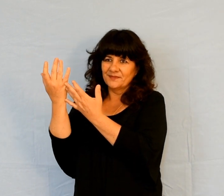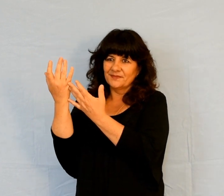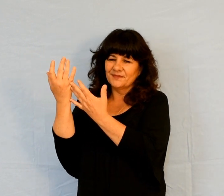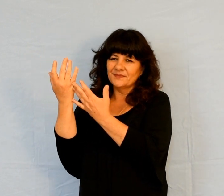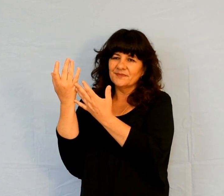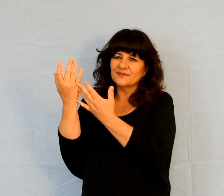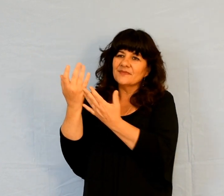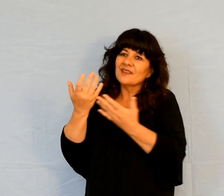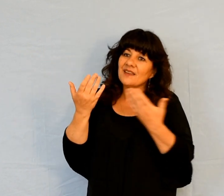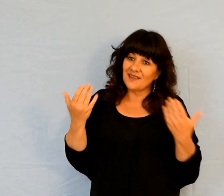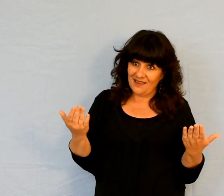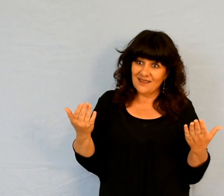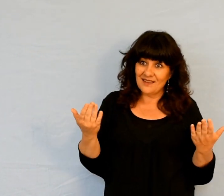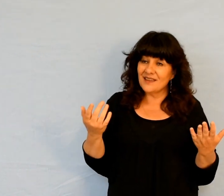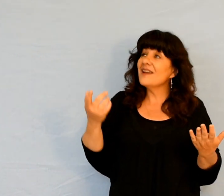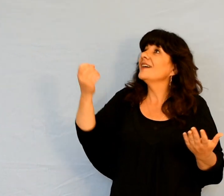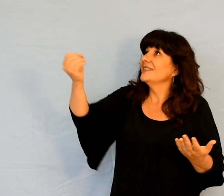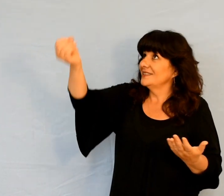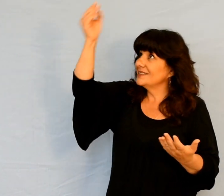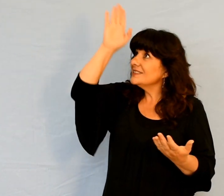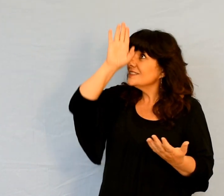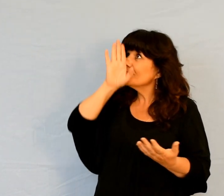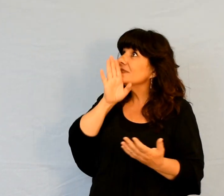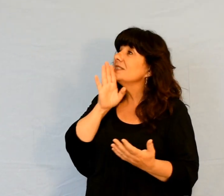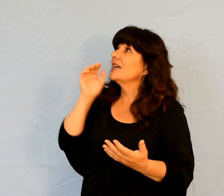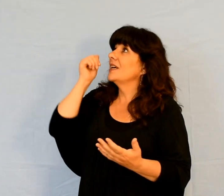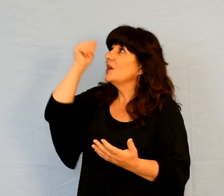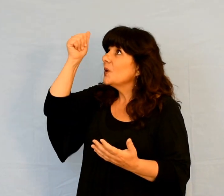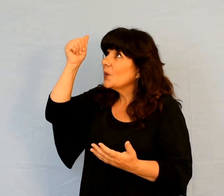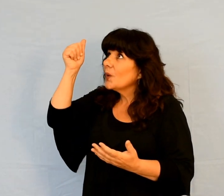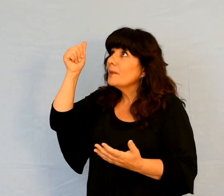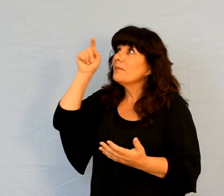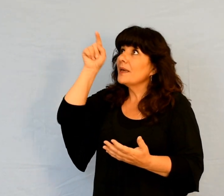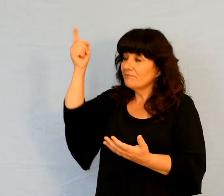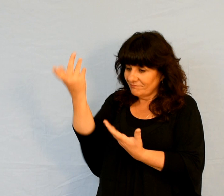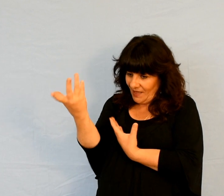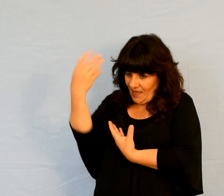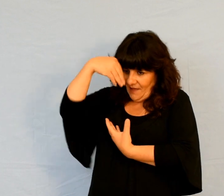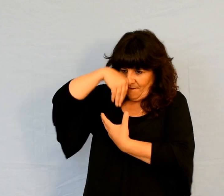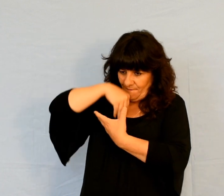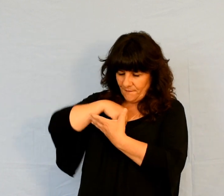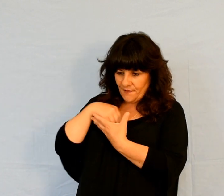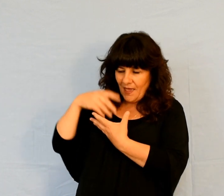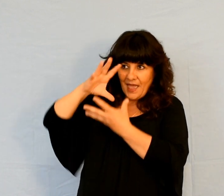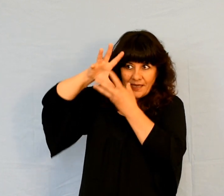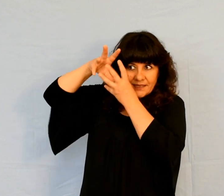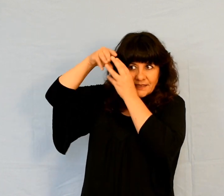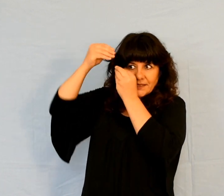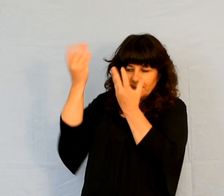C'est donc l'Esprit Saint, lui-même, qui atteste à notre esprit que nous sommes enfants de Dieu.